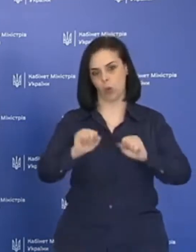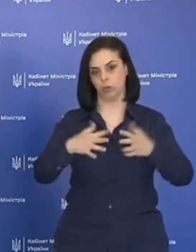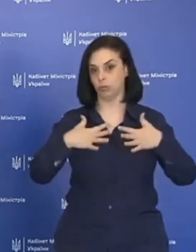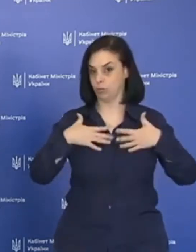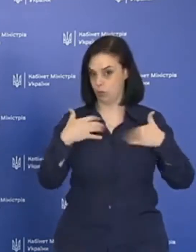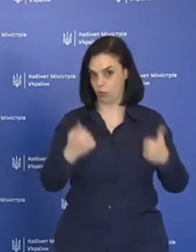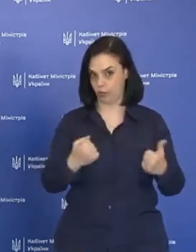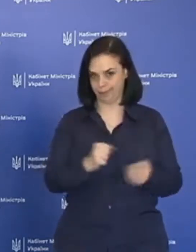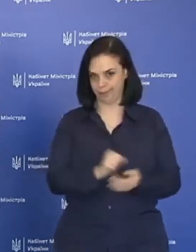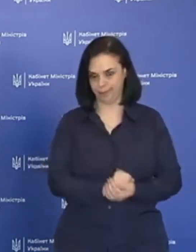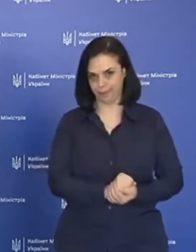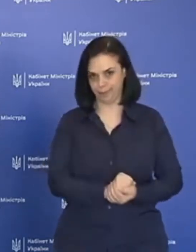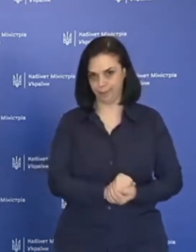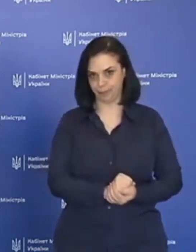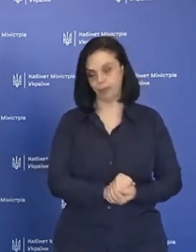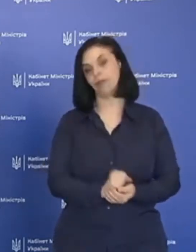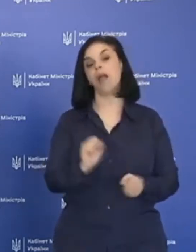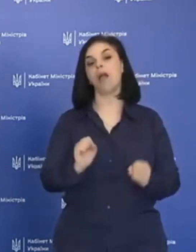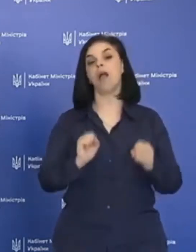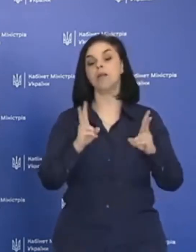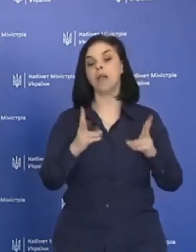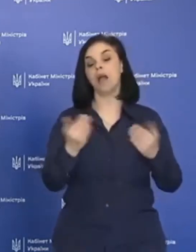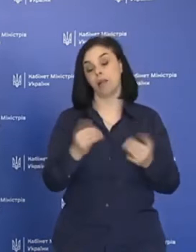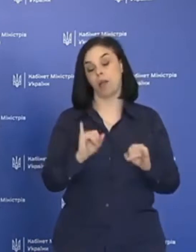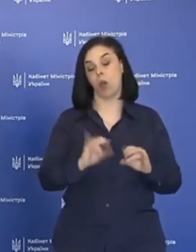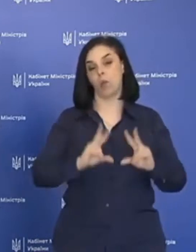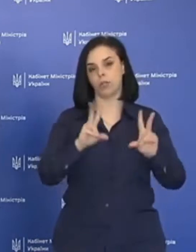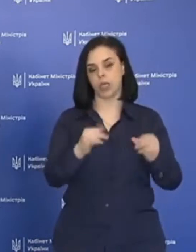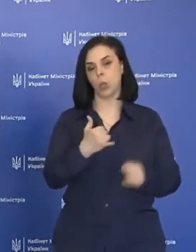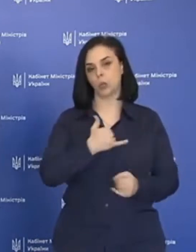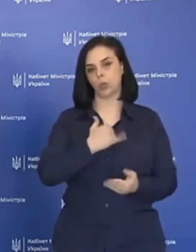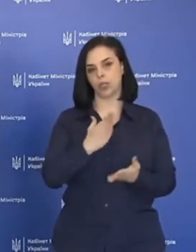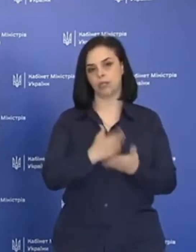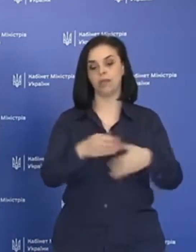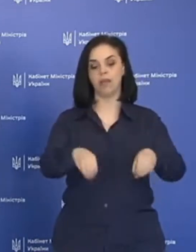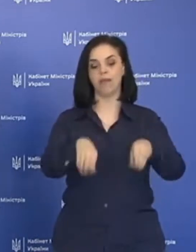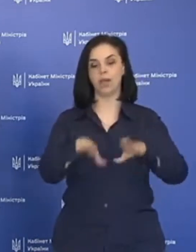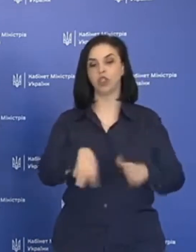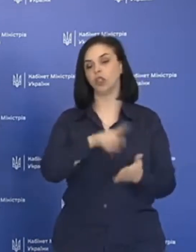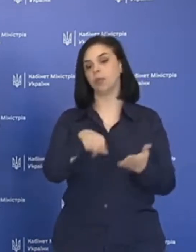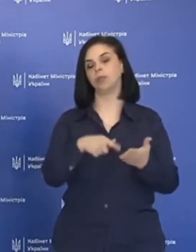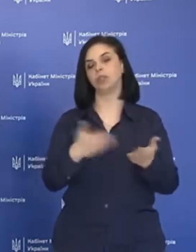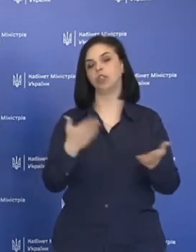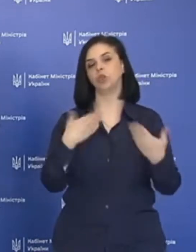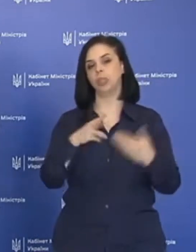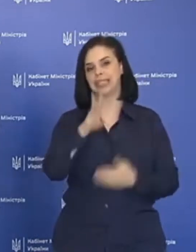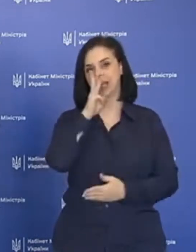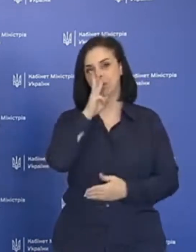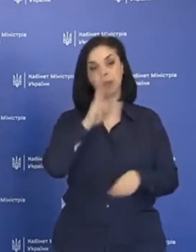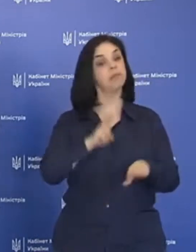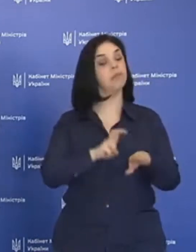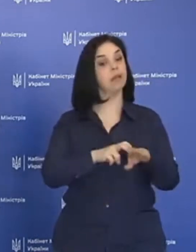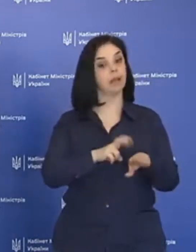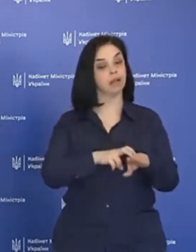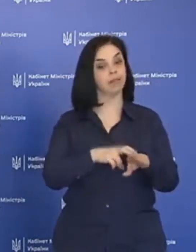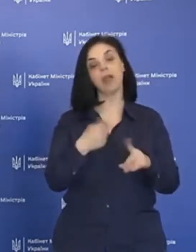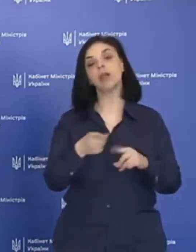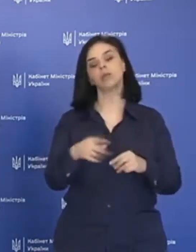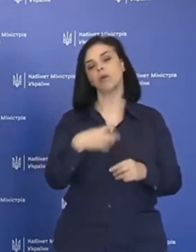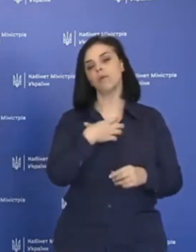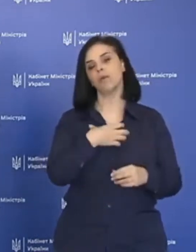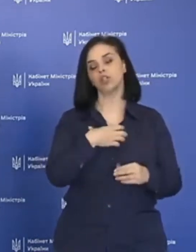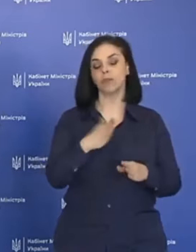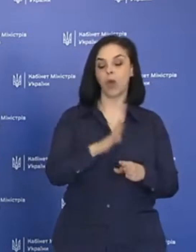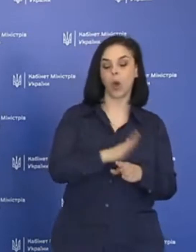здоров'я. Як і обіцяли, у нас є вирішення питання щодо зарплат лікарів. І тут